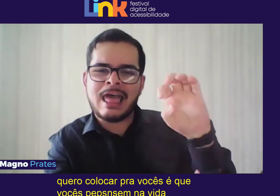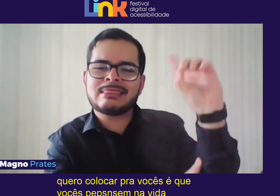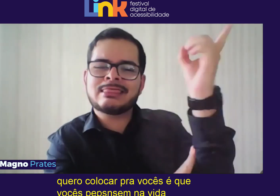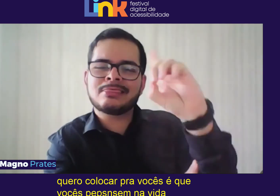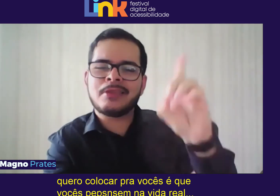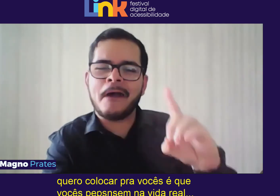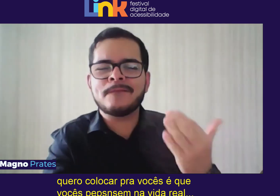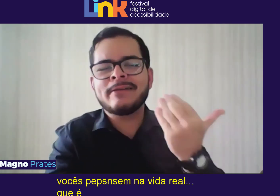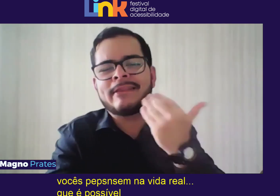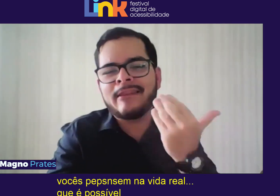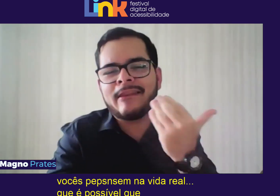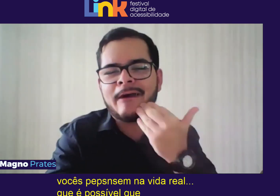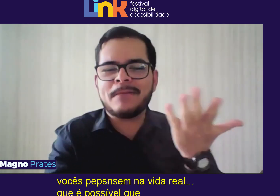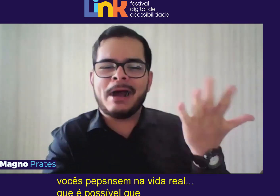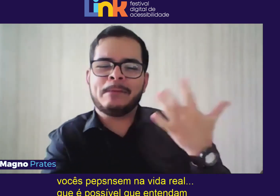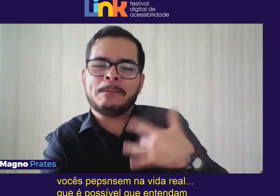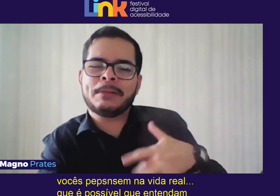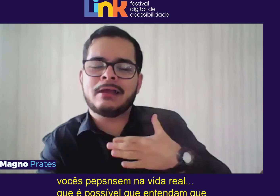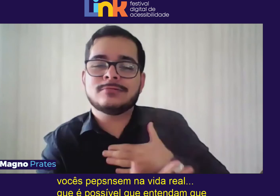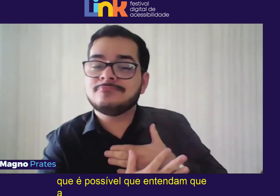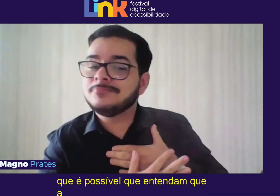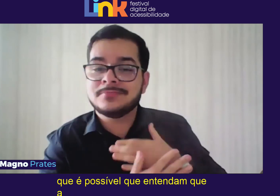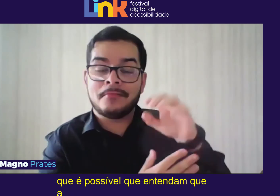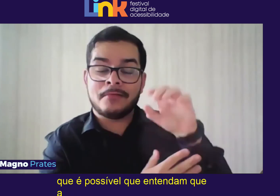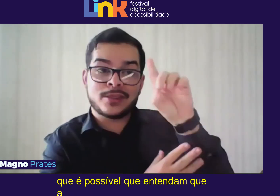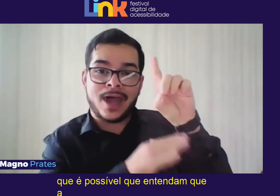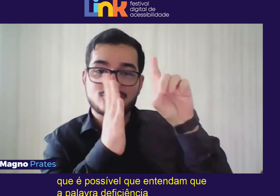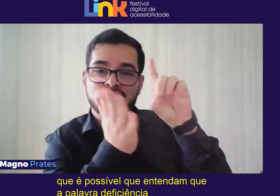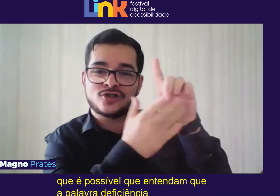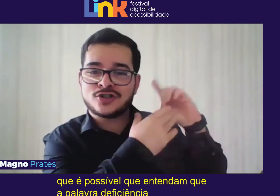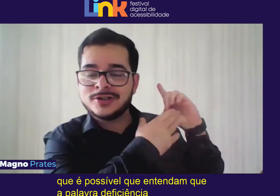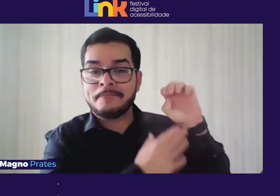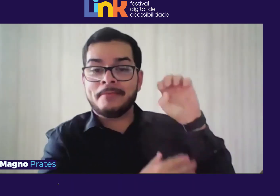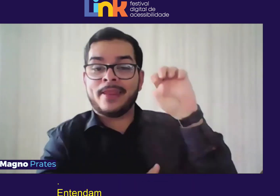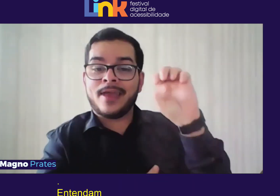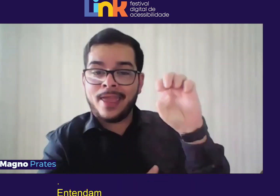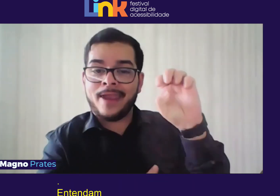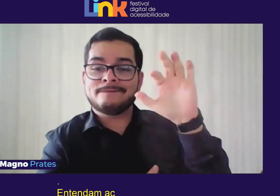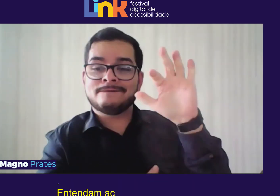entendam que a palavra deficiente, ele não é um coitado,